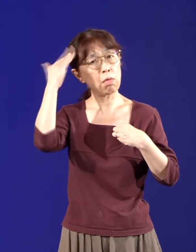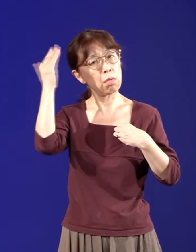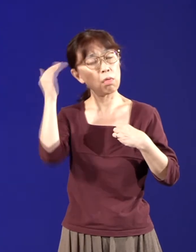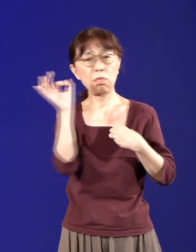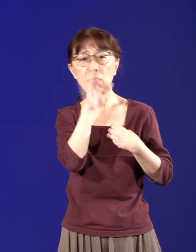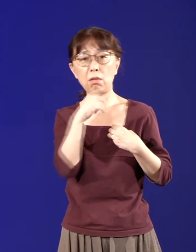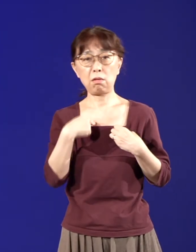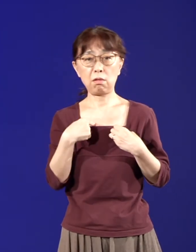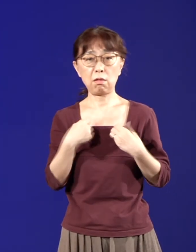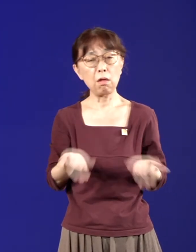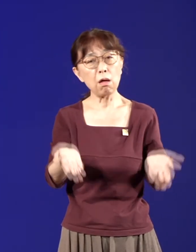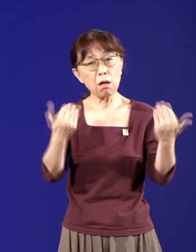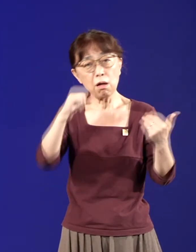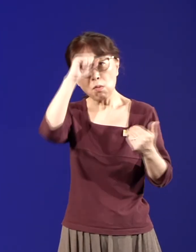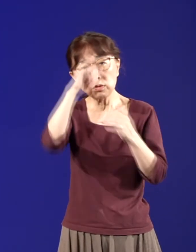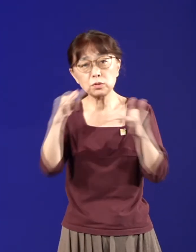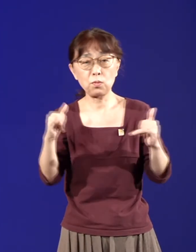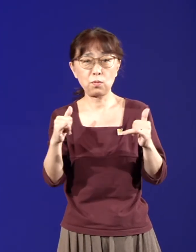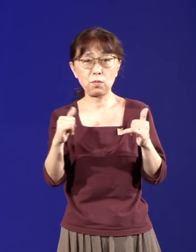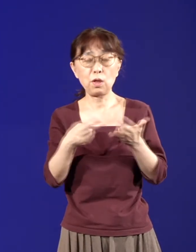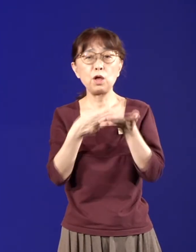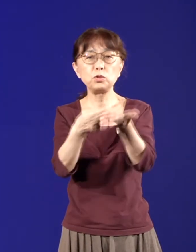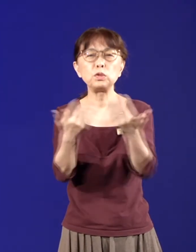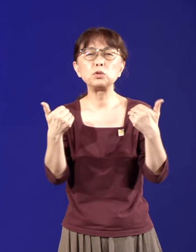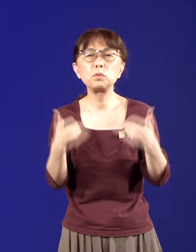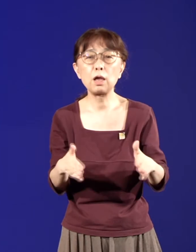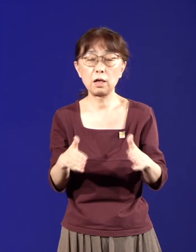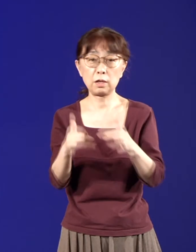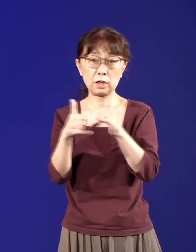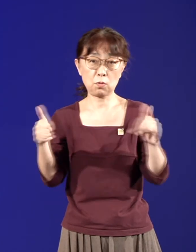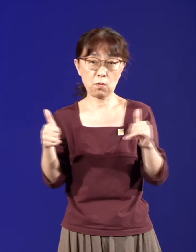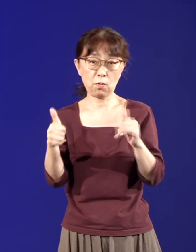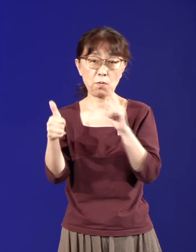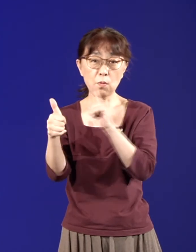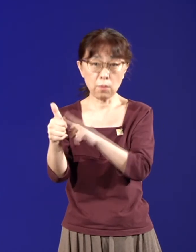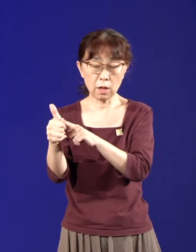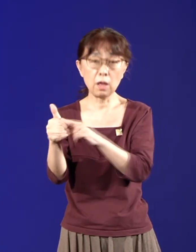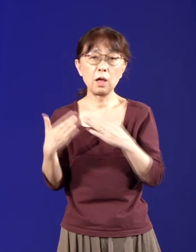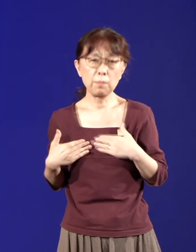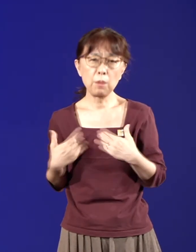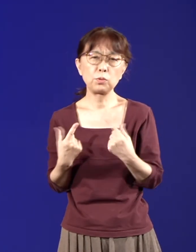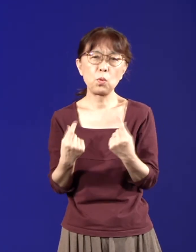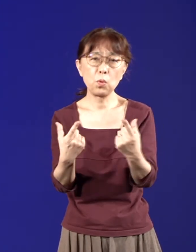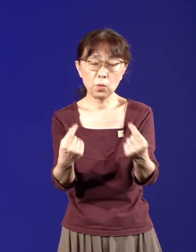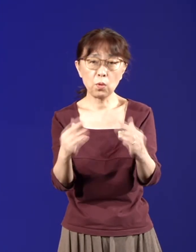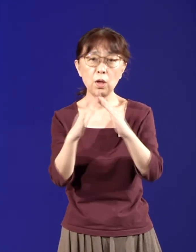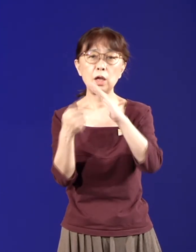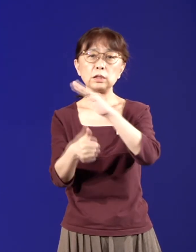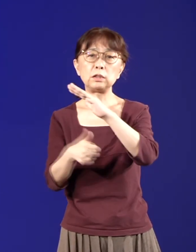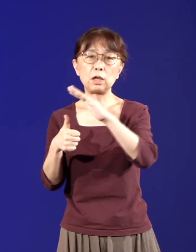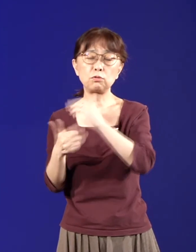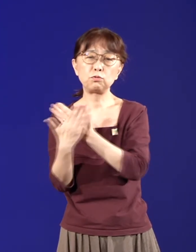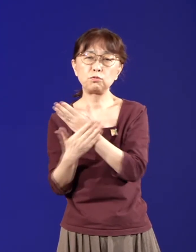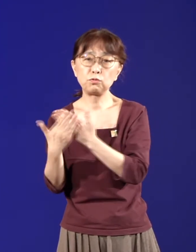こういった方々、入院の必要のない方につきましては、これまで同様、自宅療養でありますとか、宿